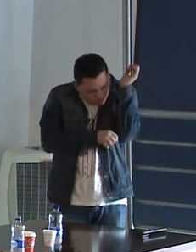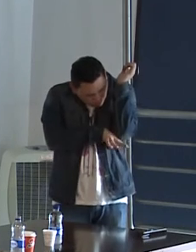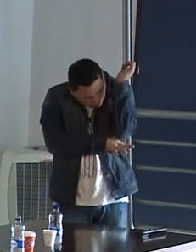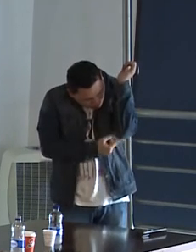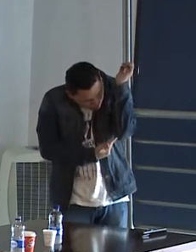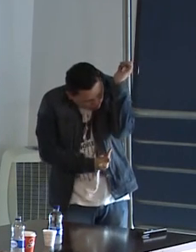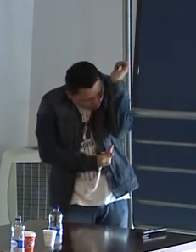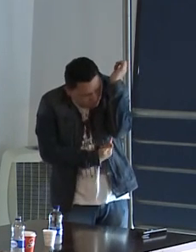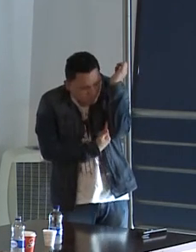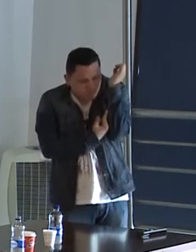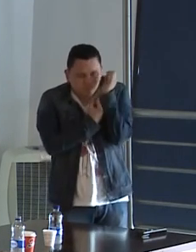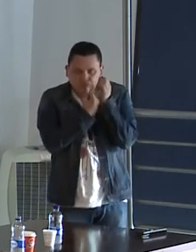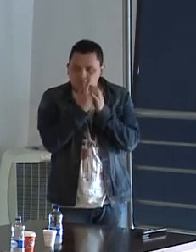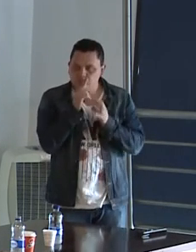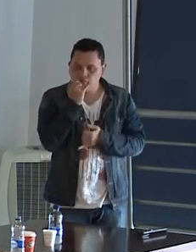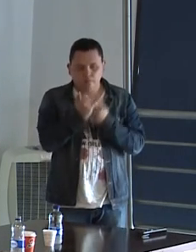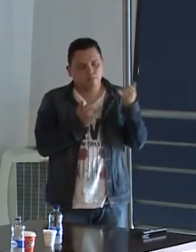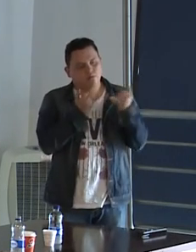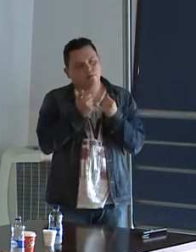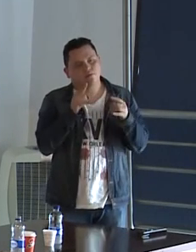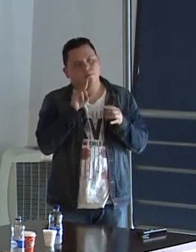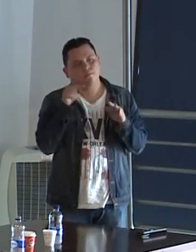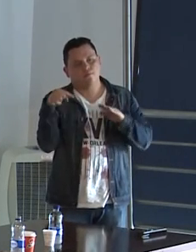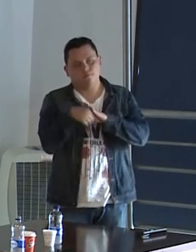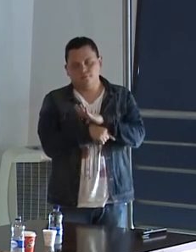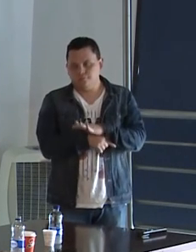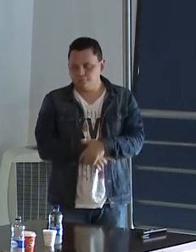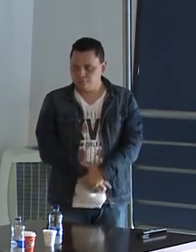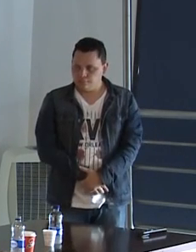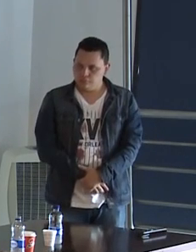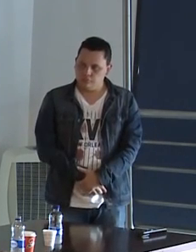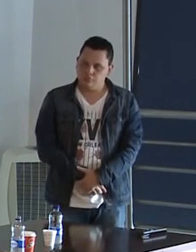centrales de identidad profunda.